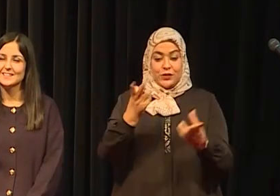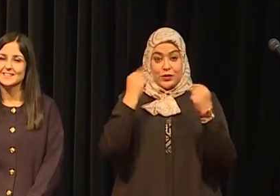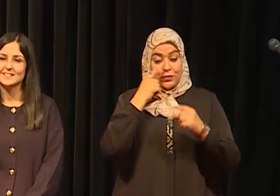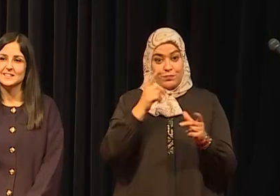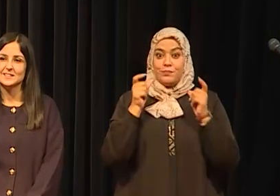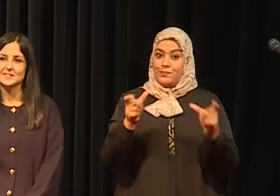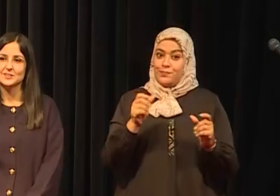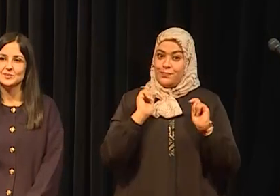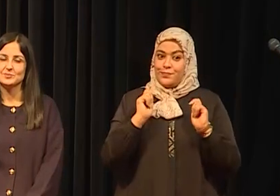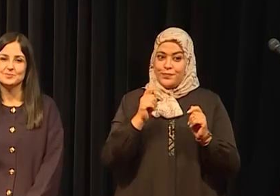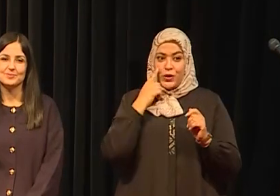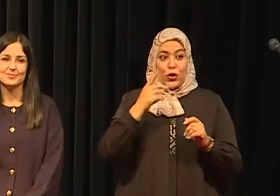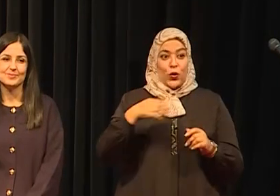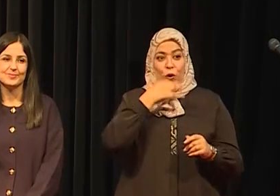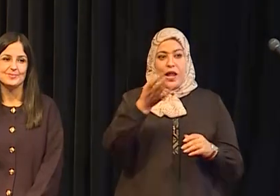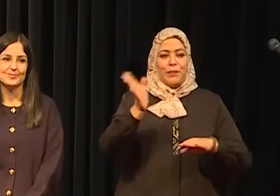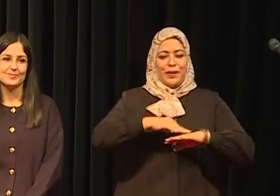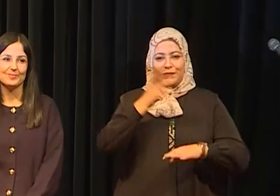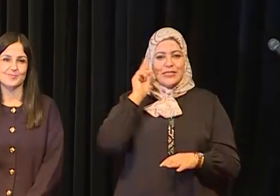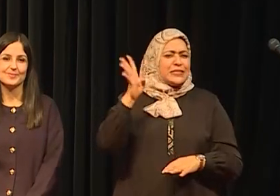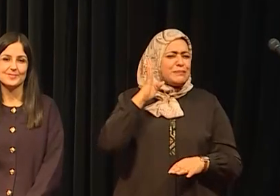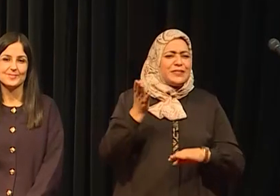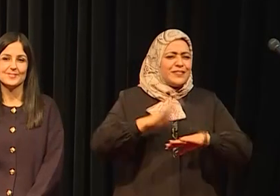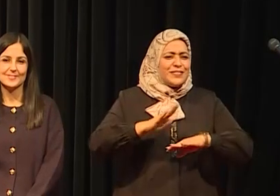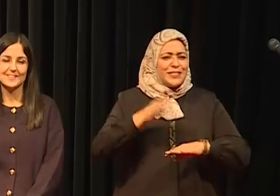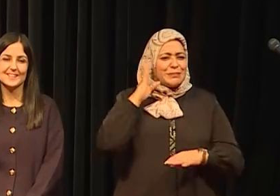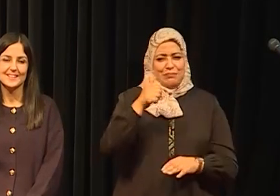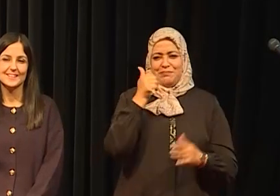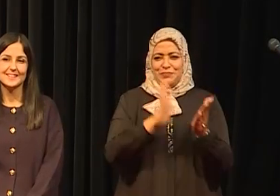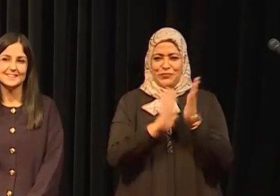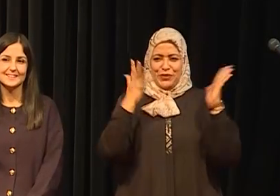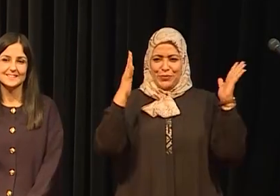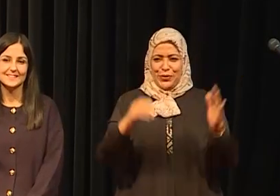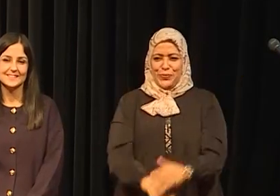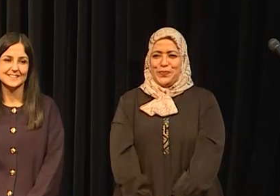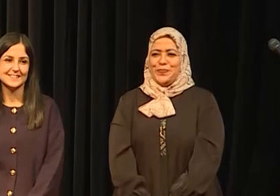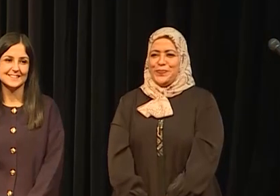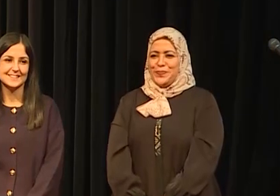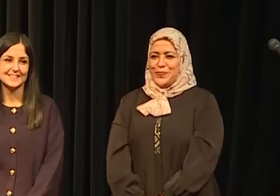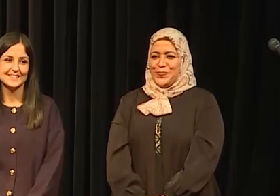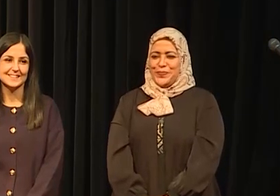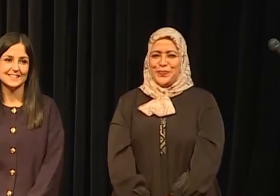بال. ما سمعش مزيان. هكذا.